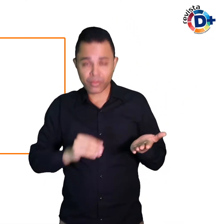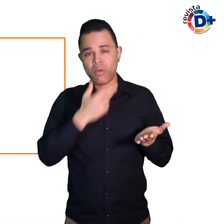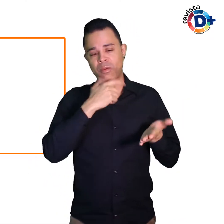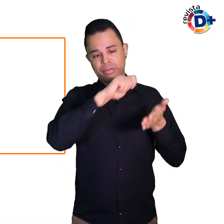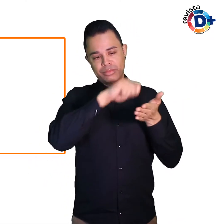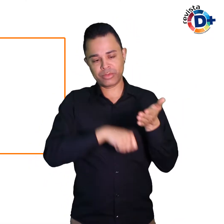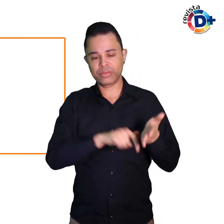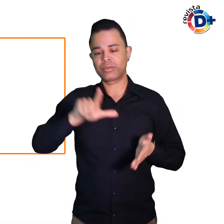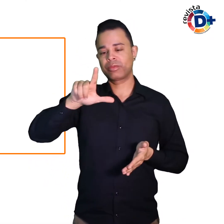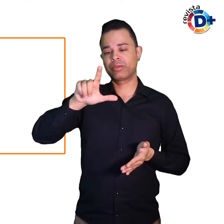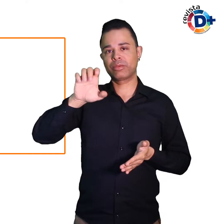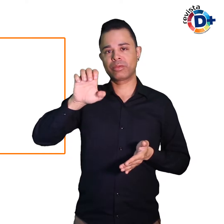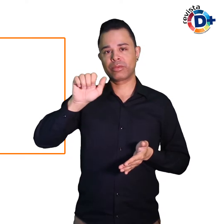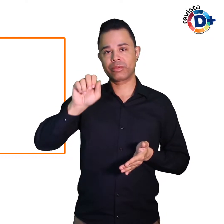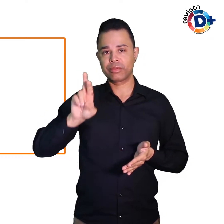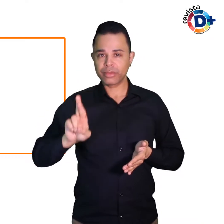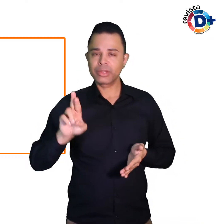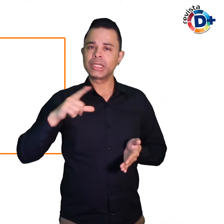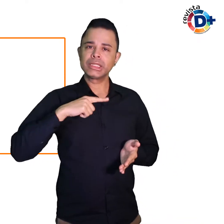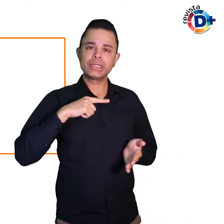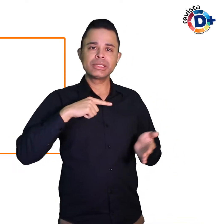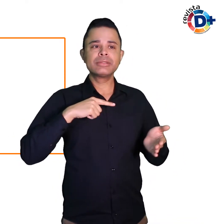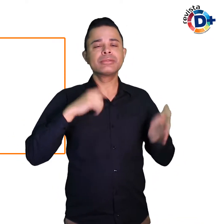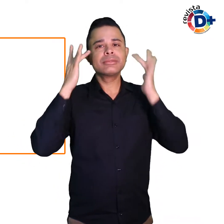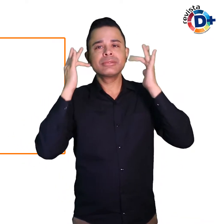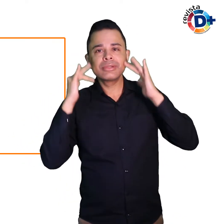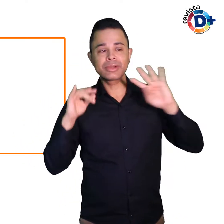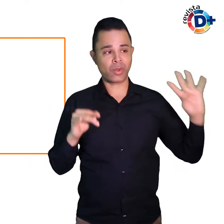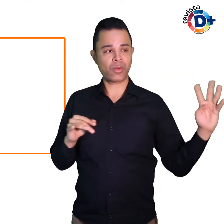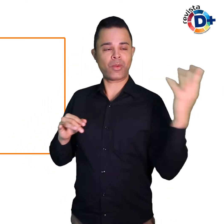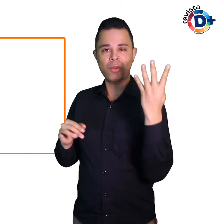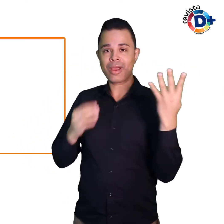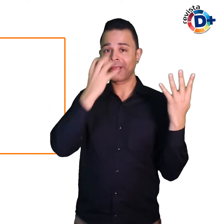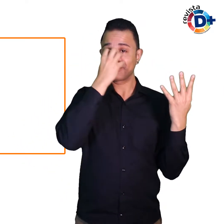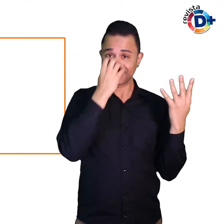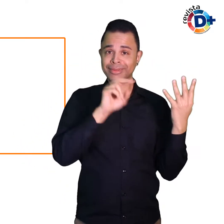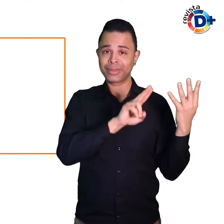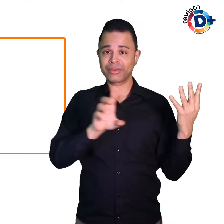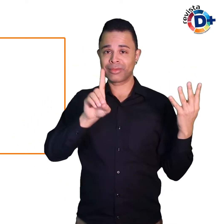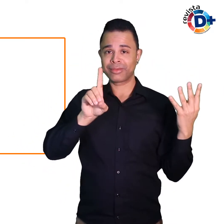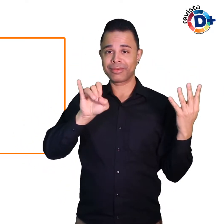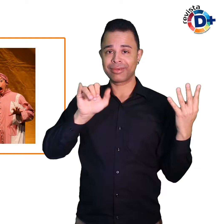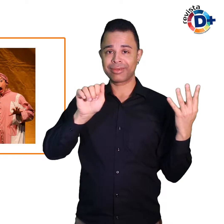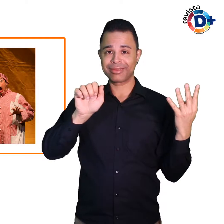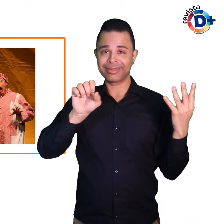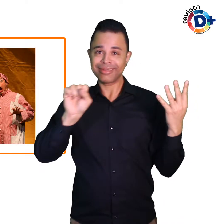Lear. O espetáculo conta com quatro palhaços que se chamam Dias e vivenciam um longo e